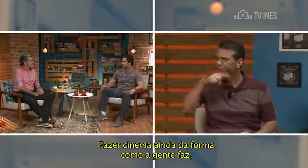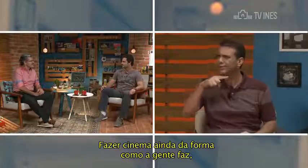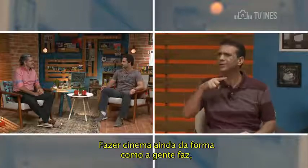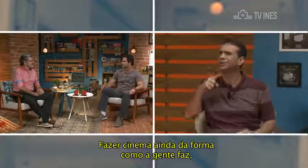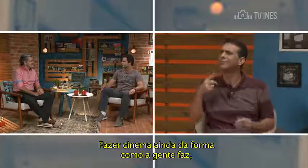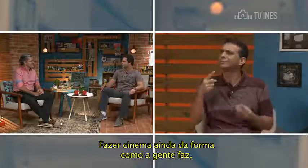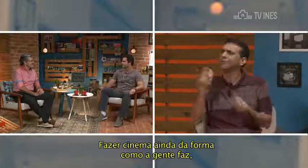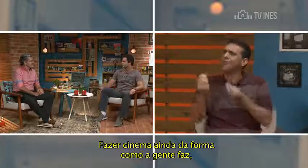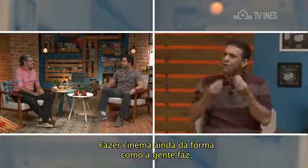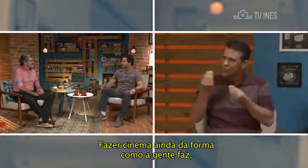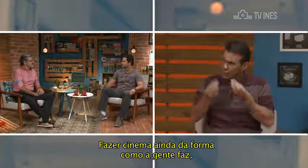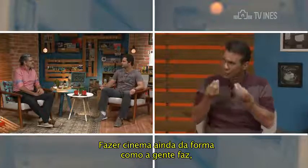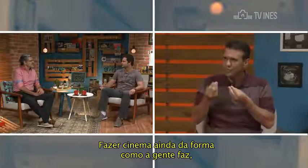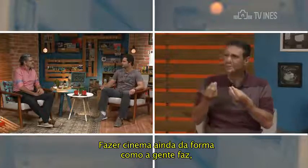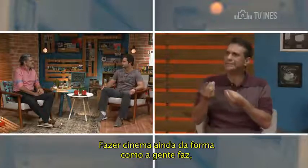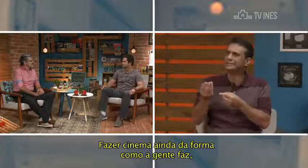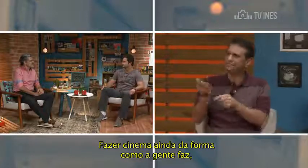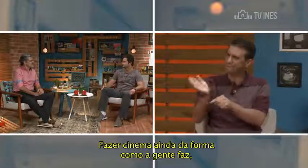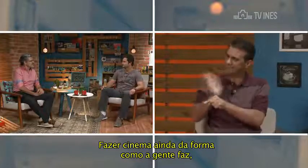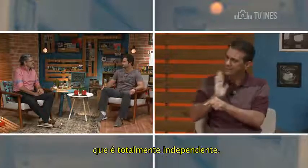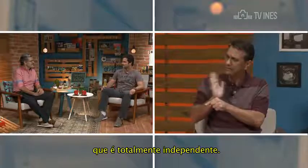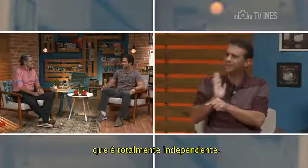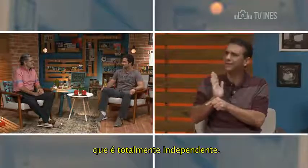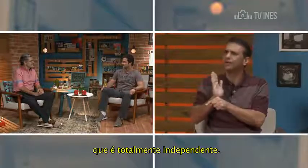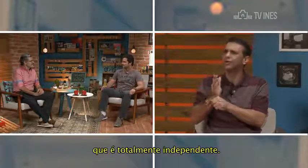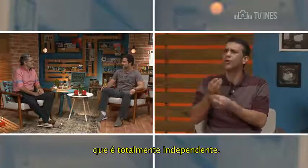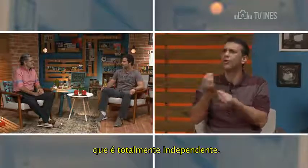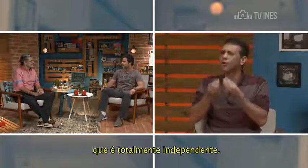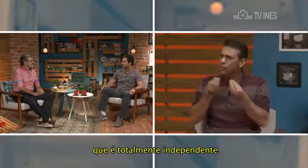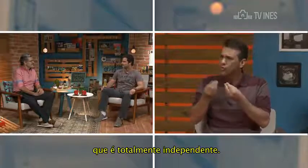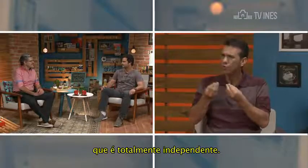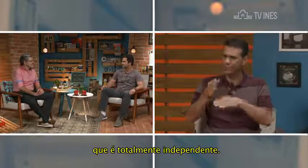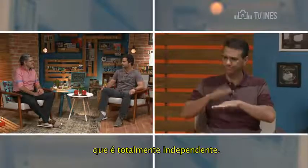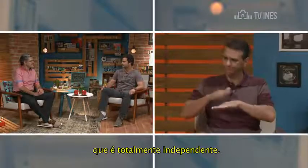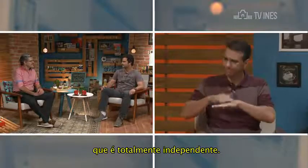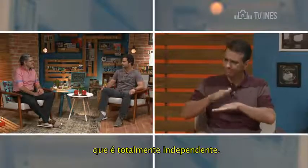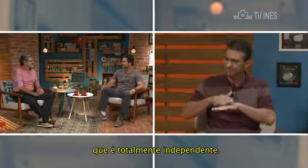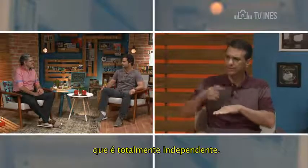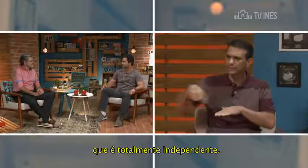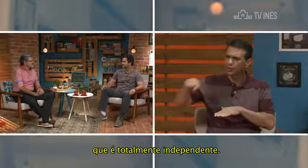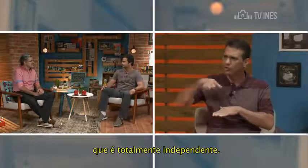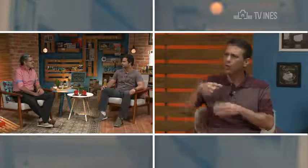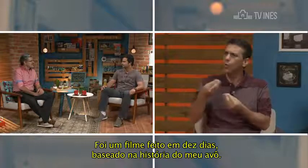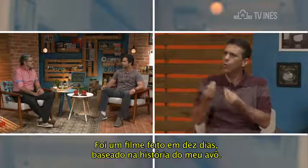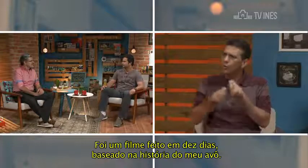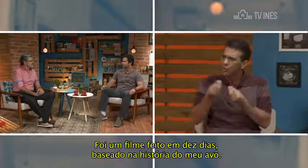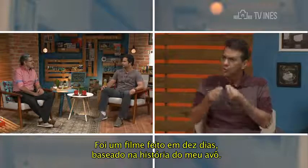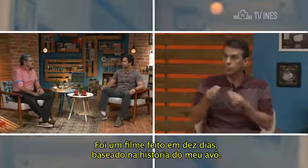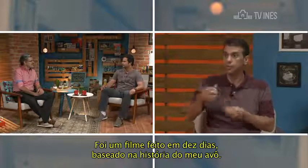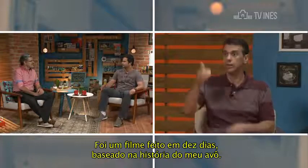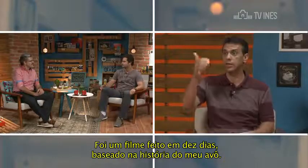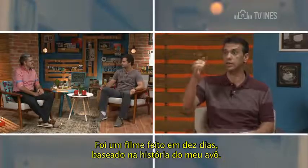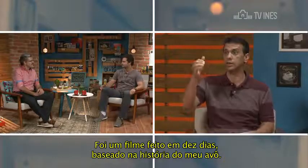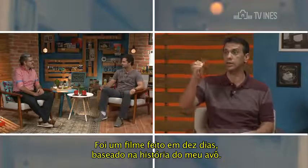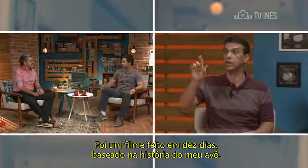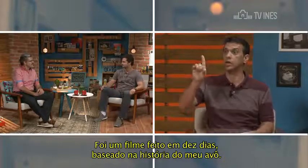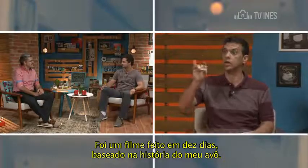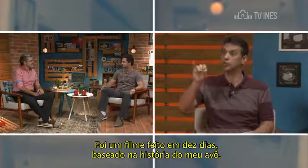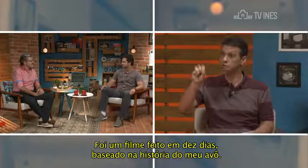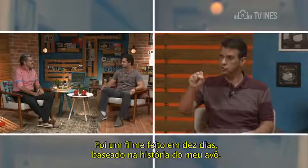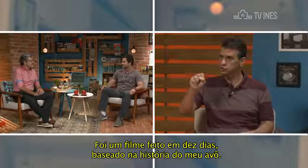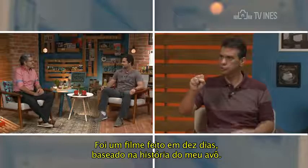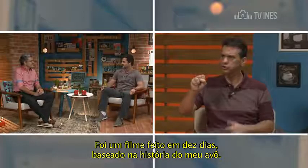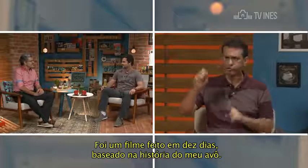Fazer cinema ainda da forma como a gente faz, que é totalmente independente, foi um filme feito em 10